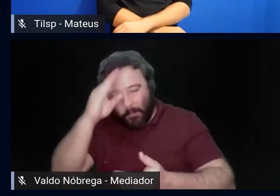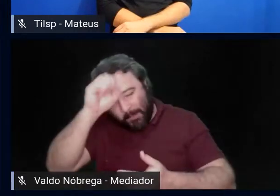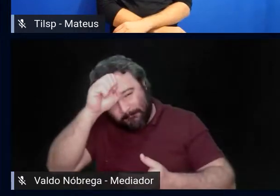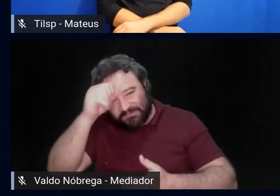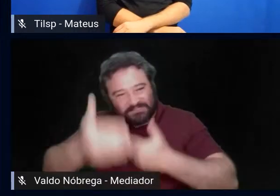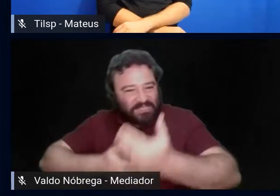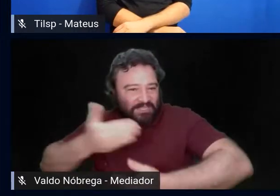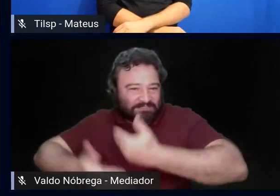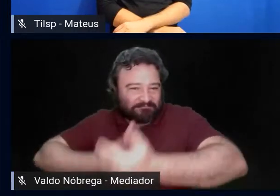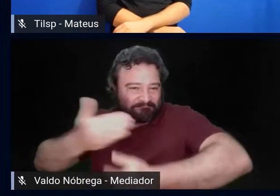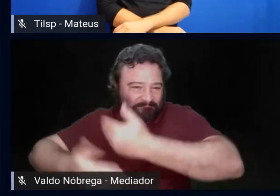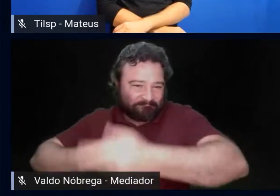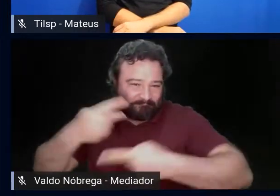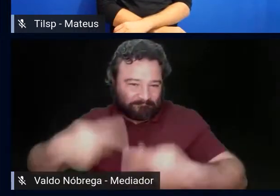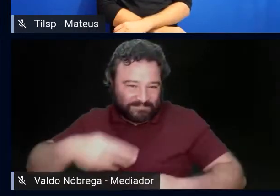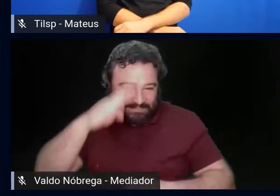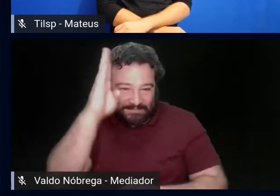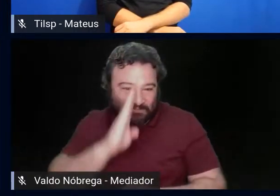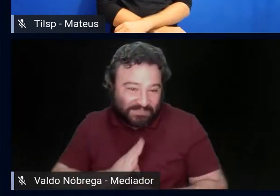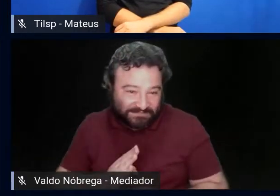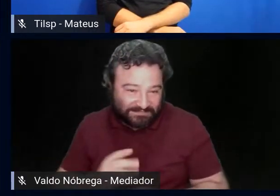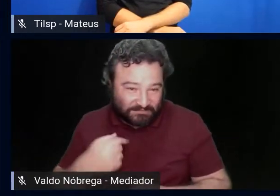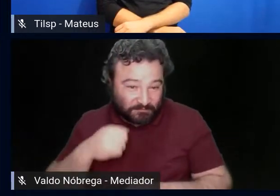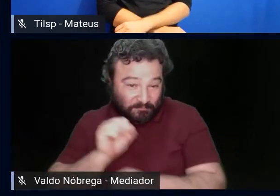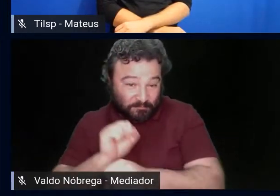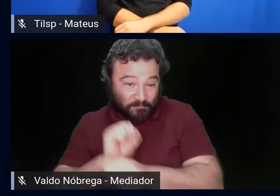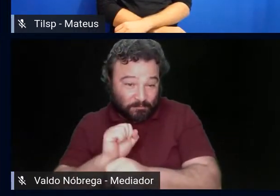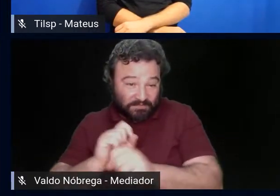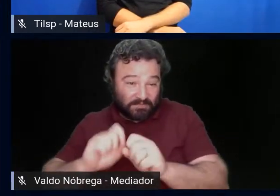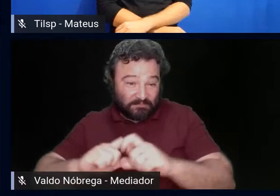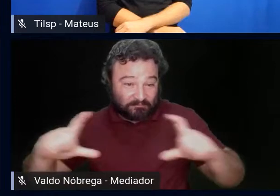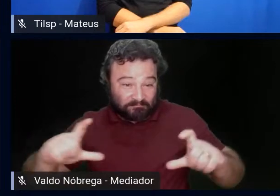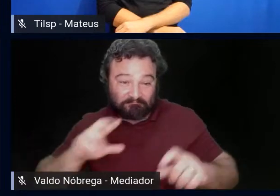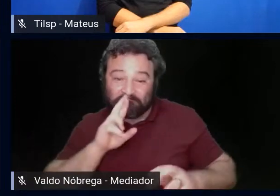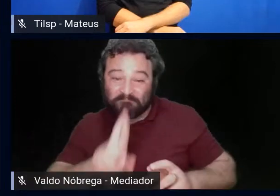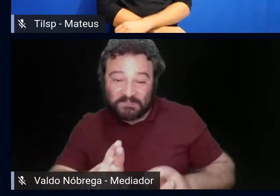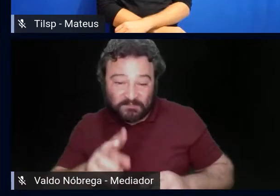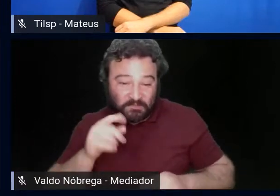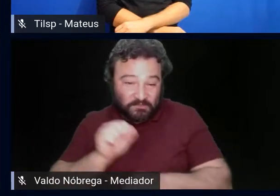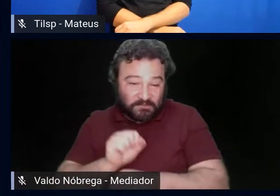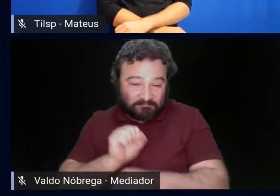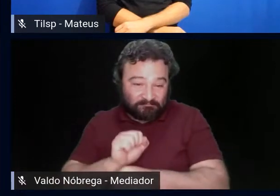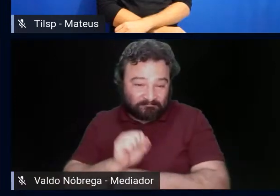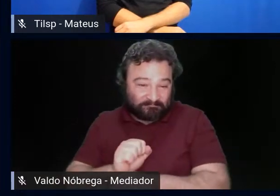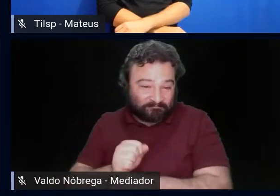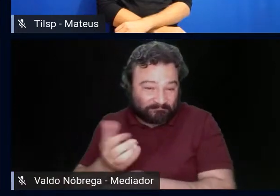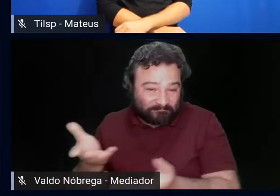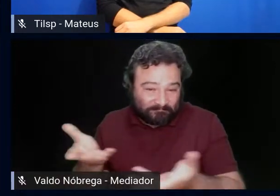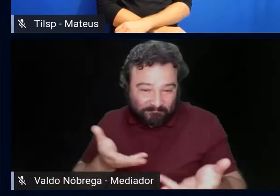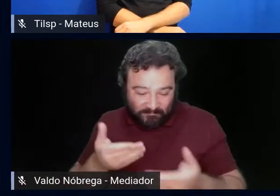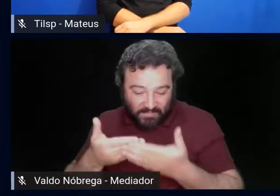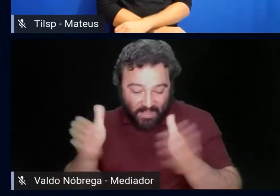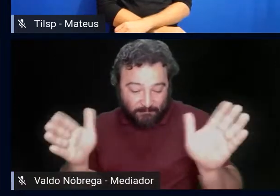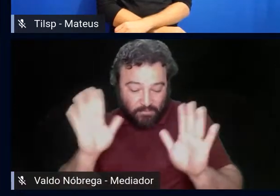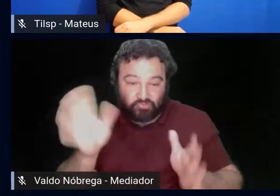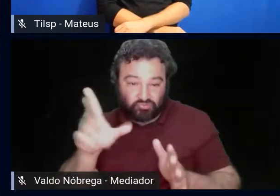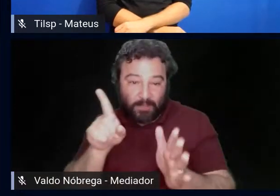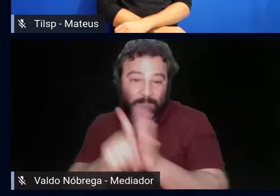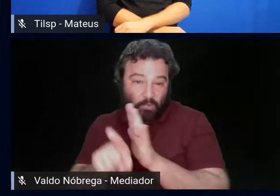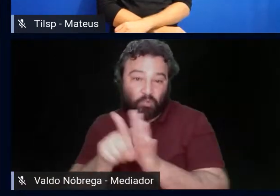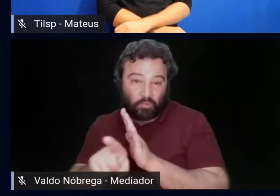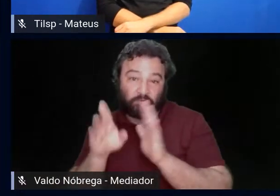refugiadas, como é a produção, como é o aprendizado de tais pessoas. Então, eu espero que a pergunta apareça.